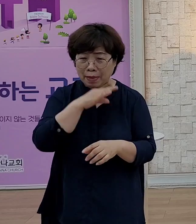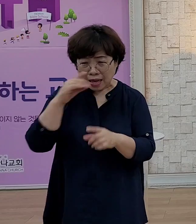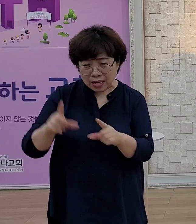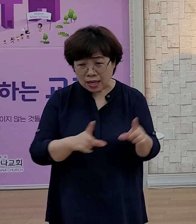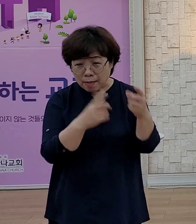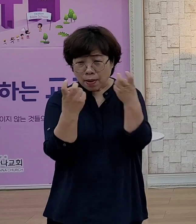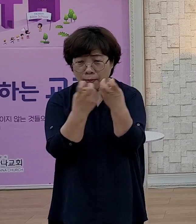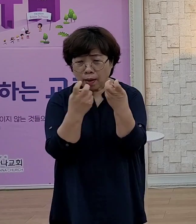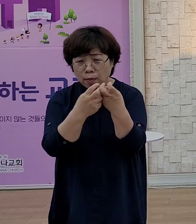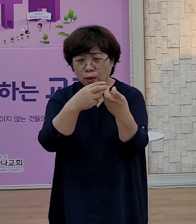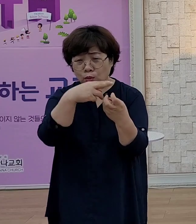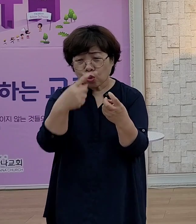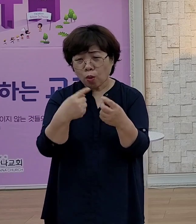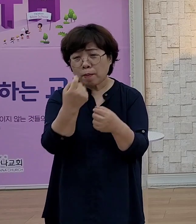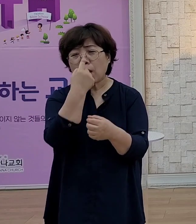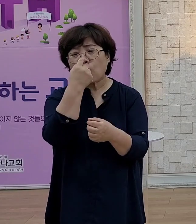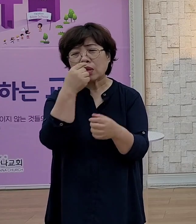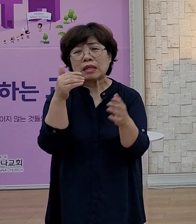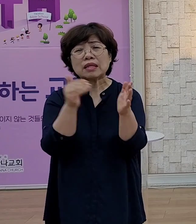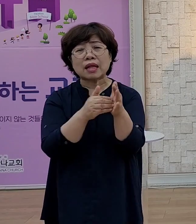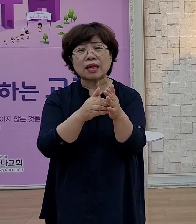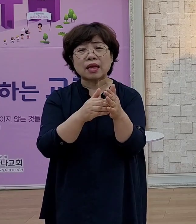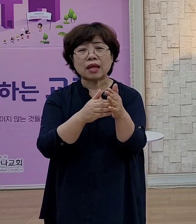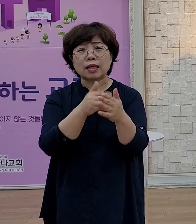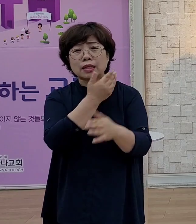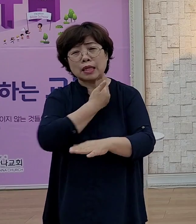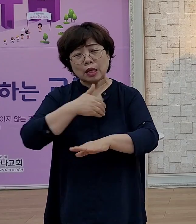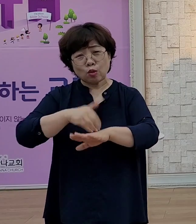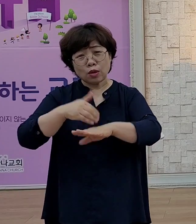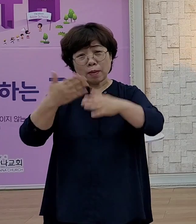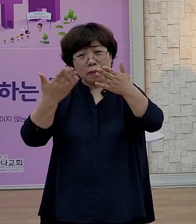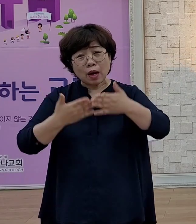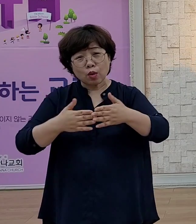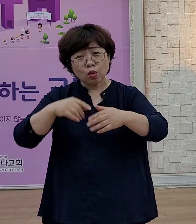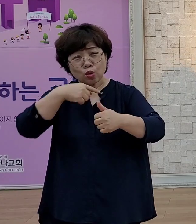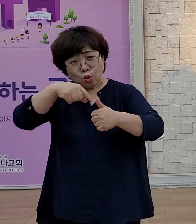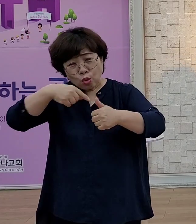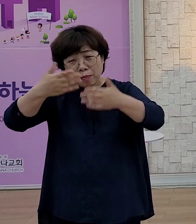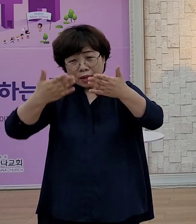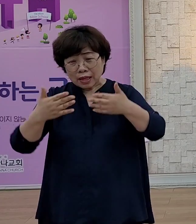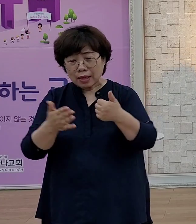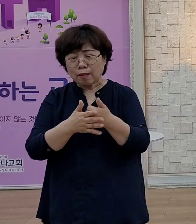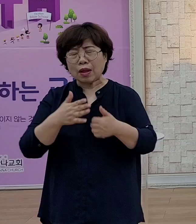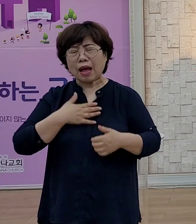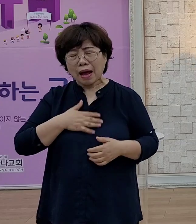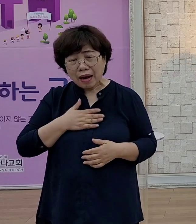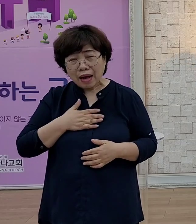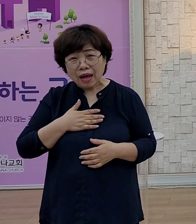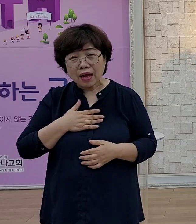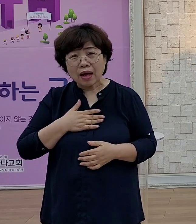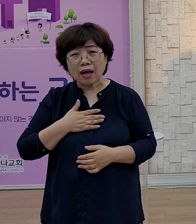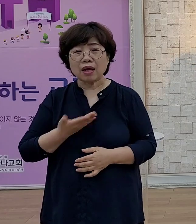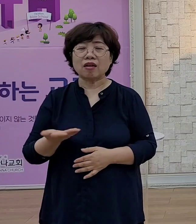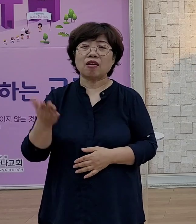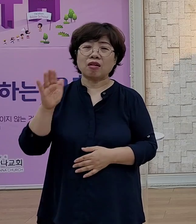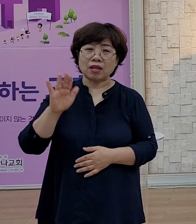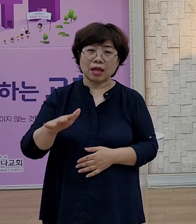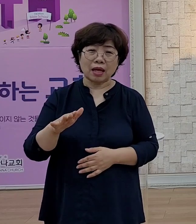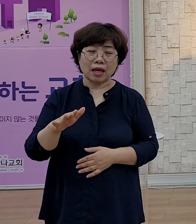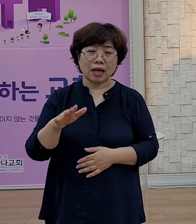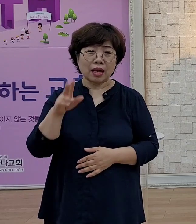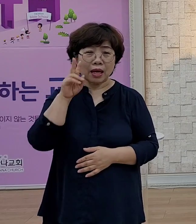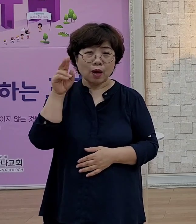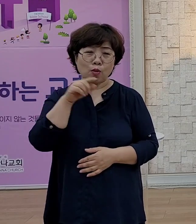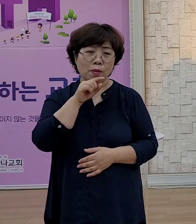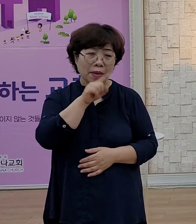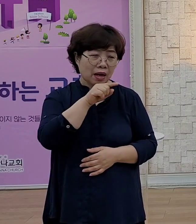다 훈련받았습니다. 제자 훈련도 받고 교육도 받았습니다. 그러나 오늘 이 야고보가